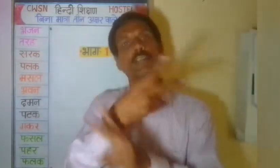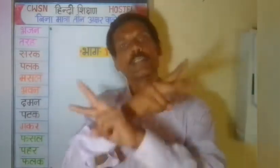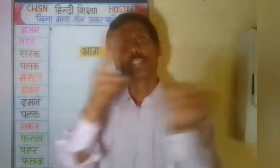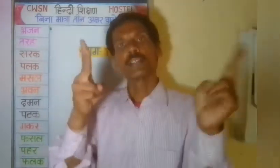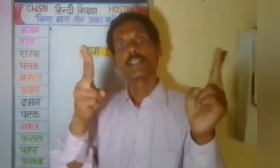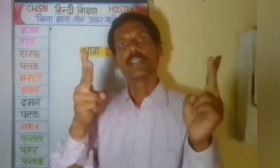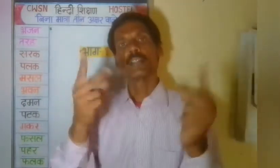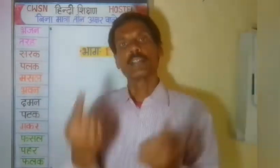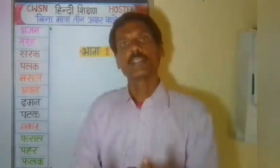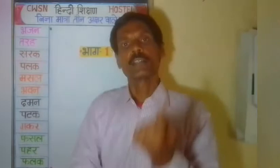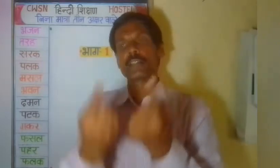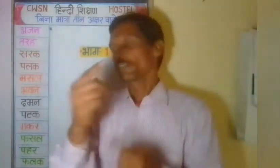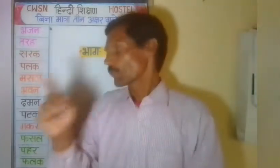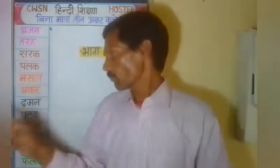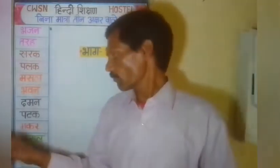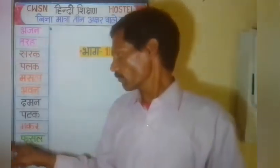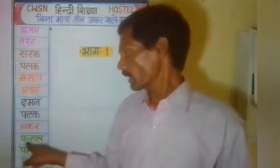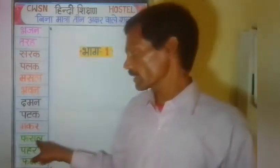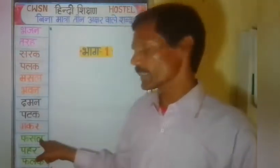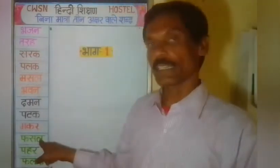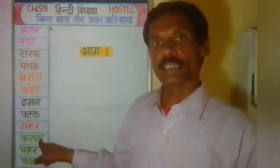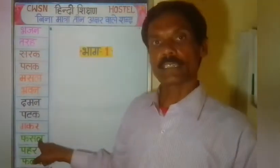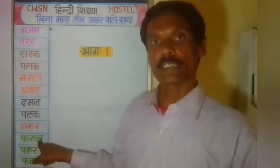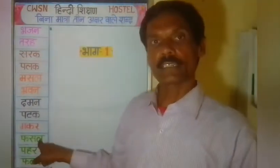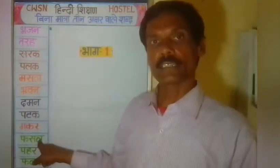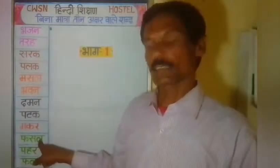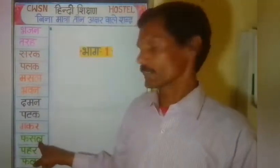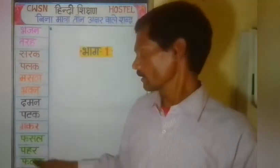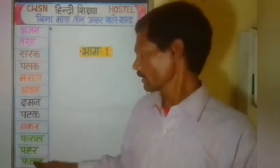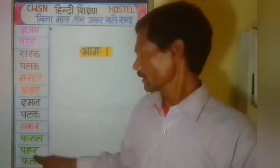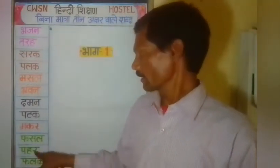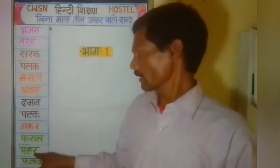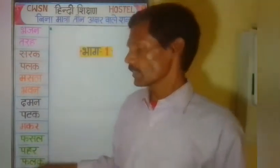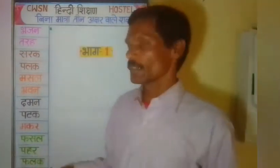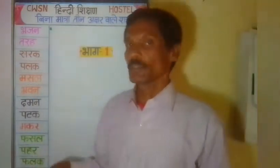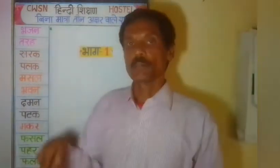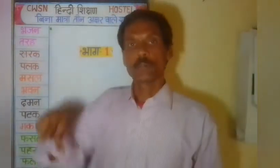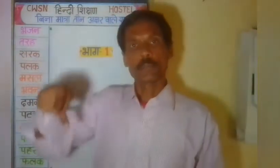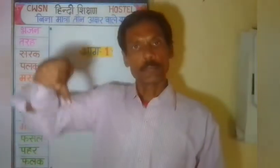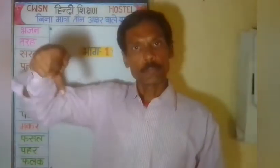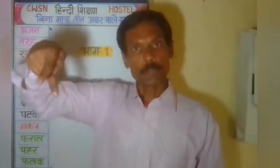फसल,